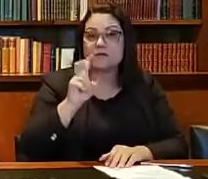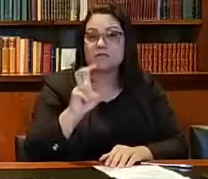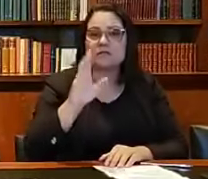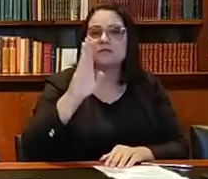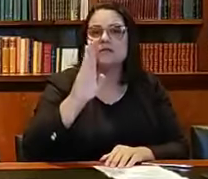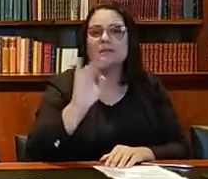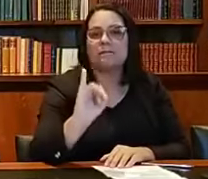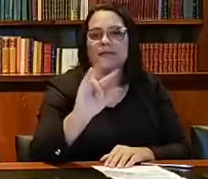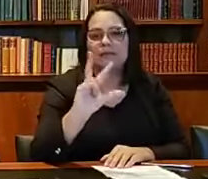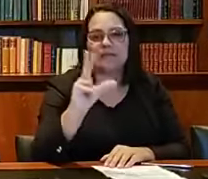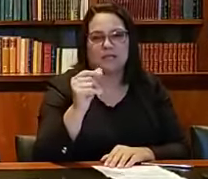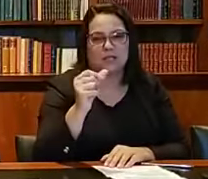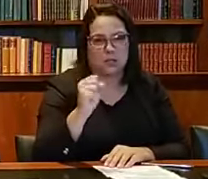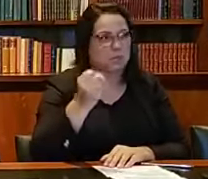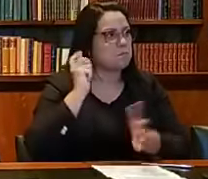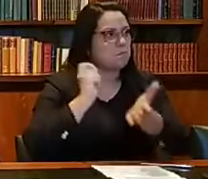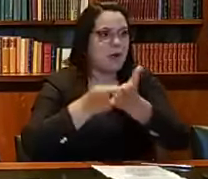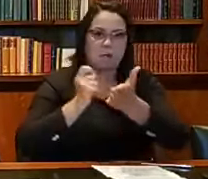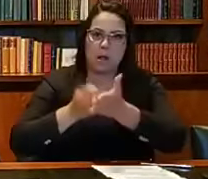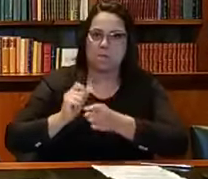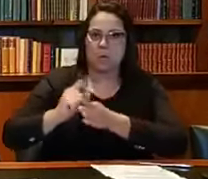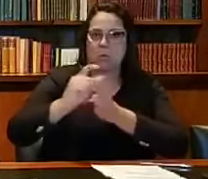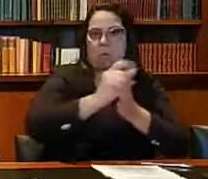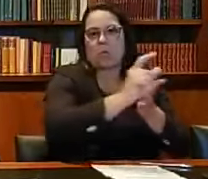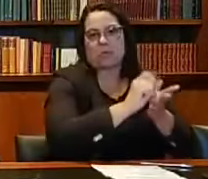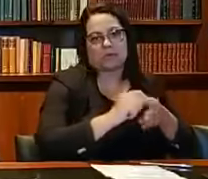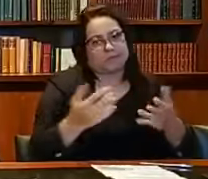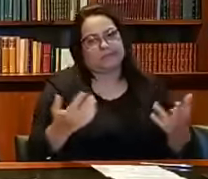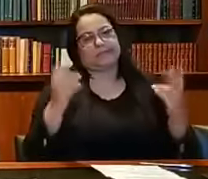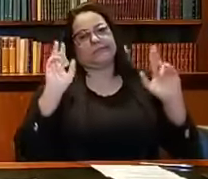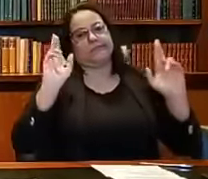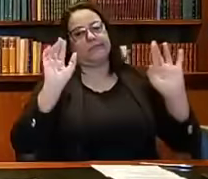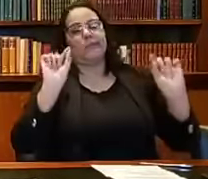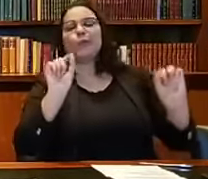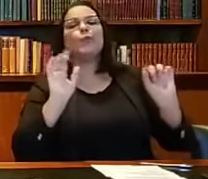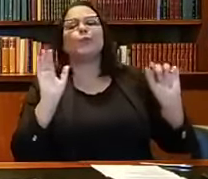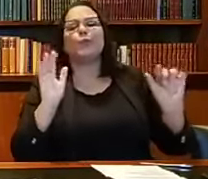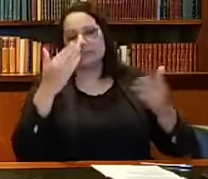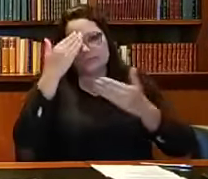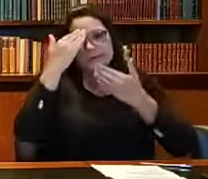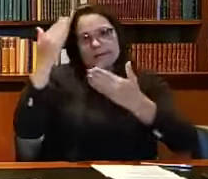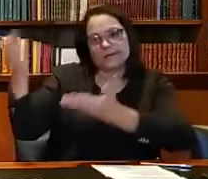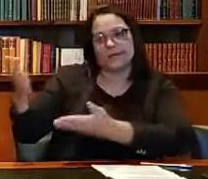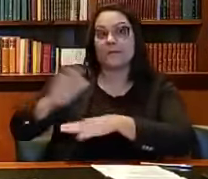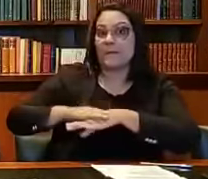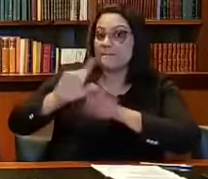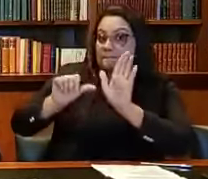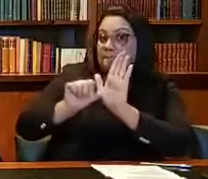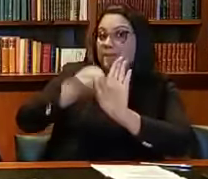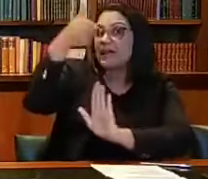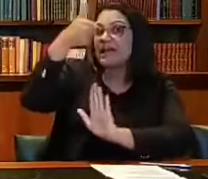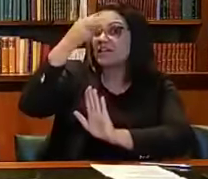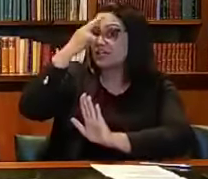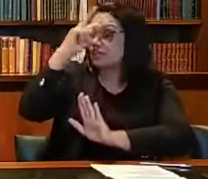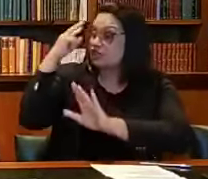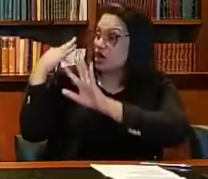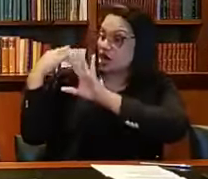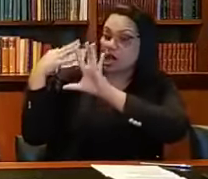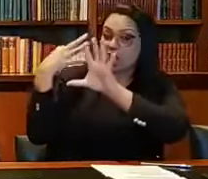que foram pagos no ano passado, graças à decisão tomada pelo presidente de, pela primeira vez na história do Bolsa